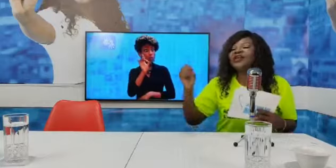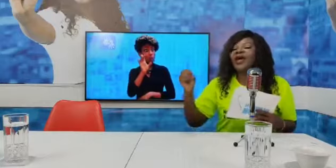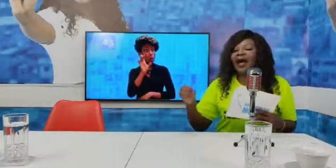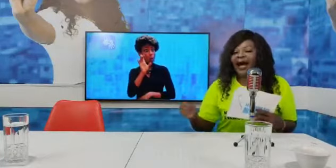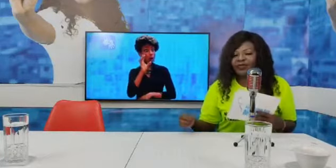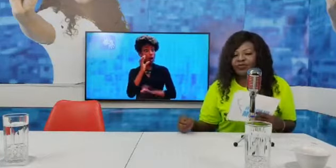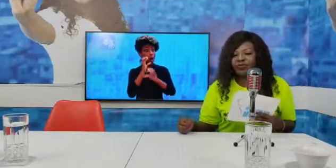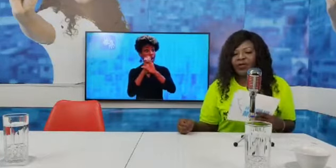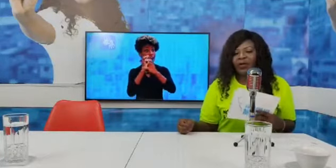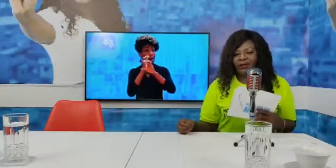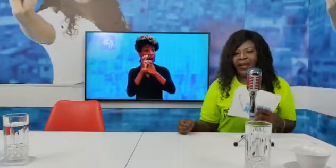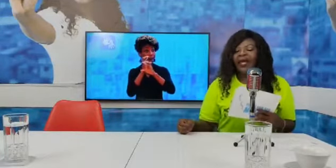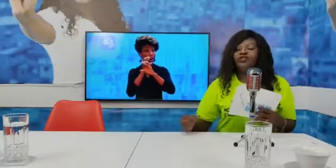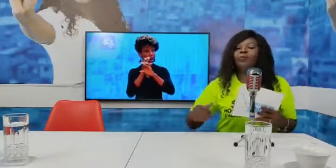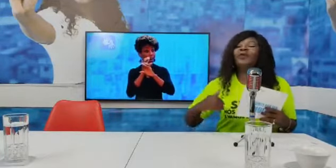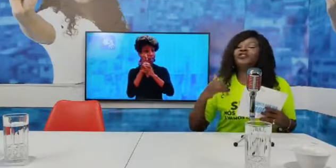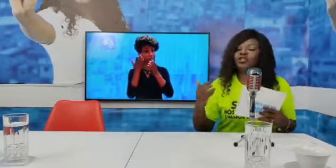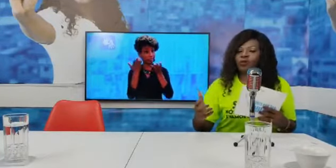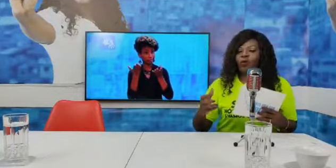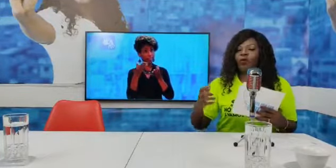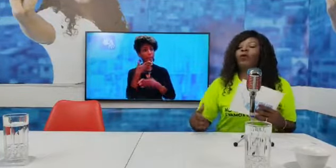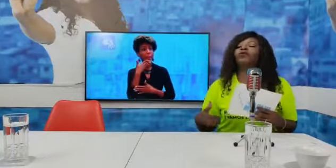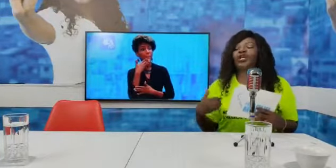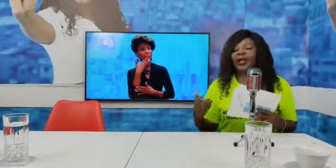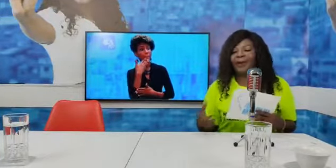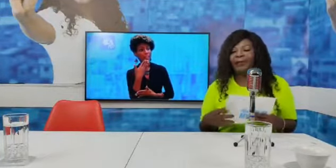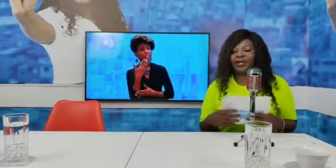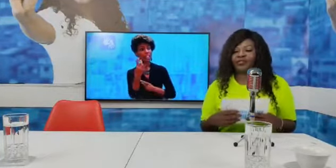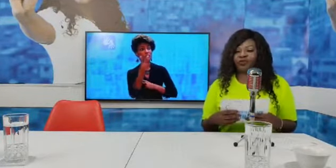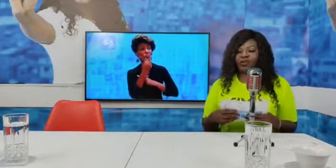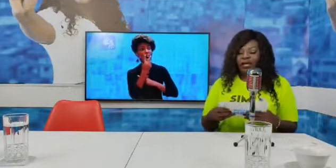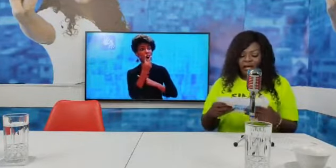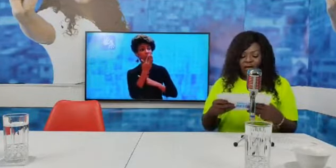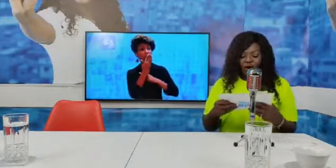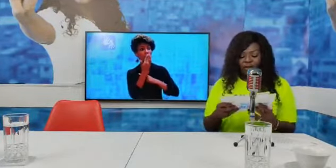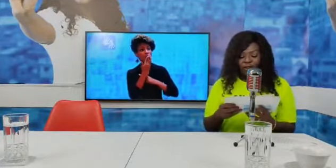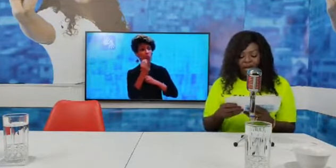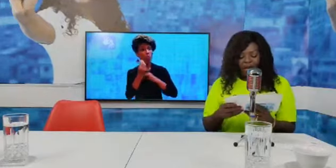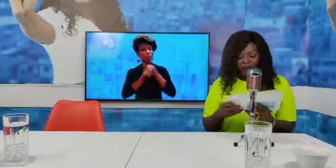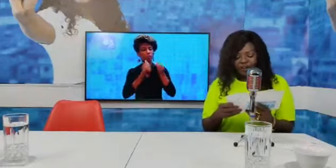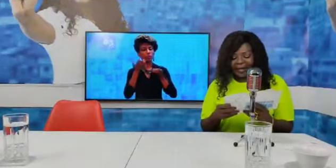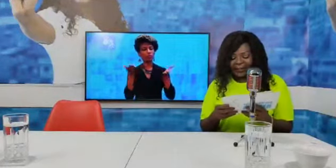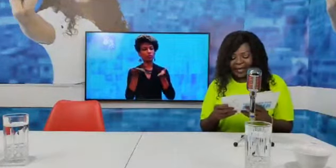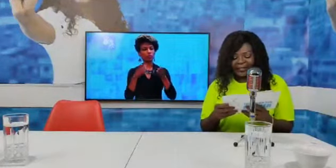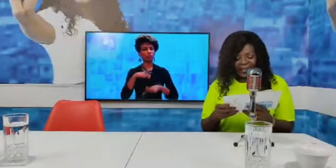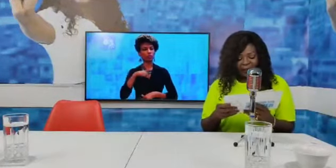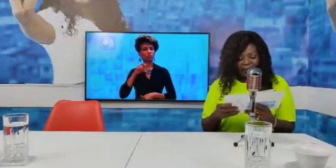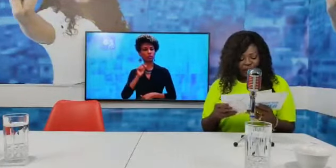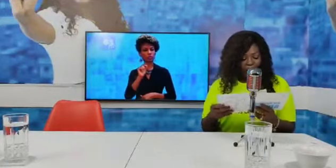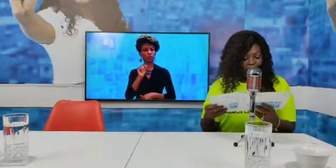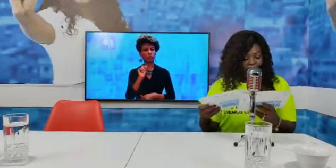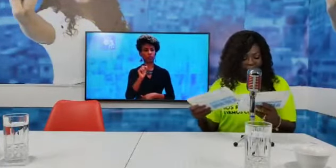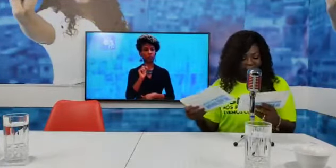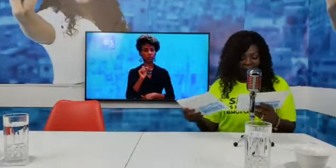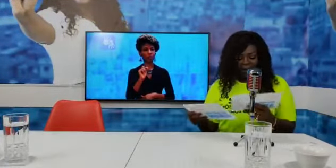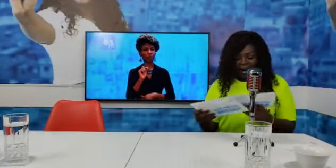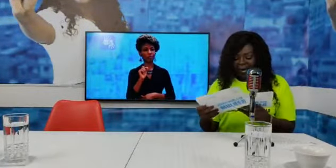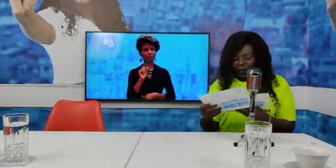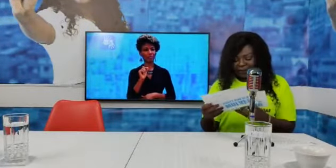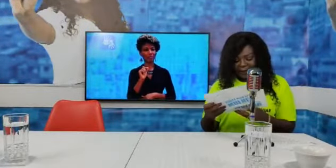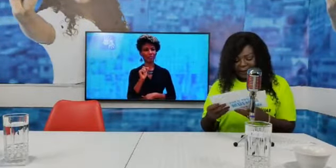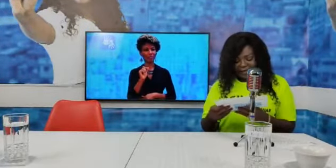deste ato, não é? De pedir socorro, de clamar por ajuda. E hoje eu estarei trazendo aqui no